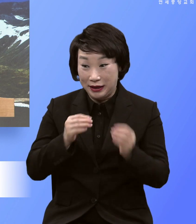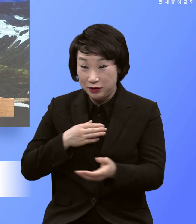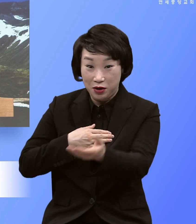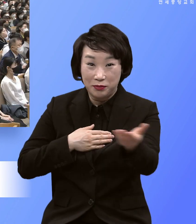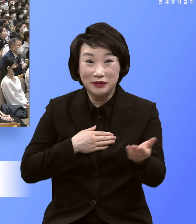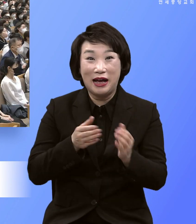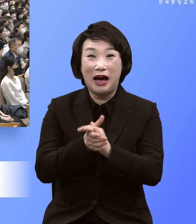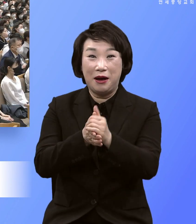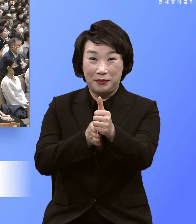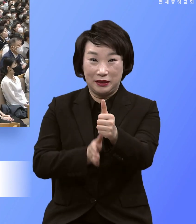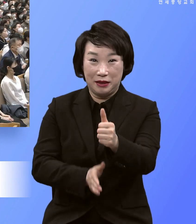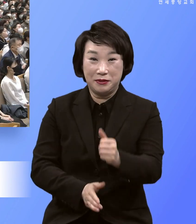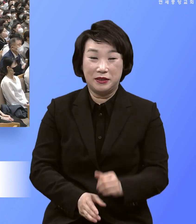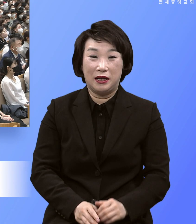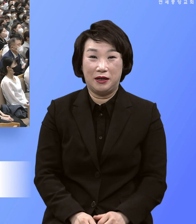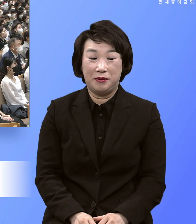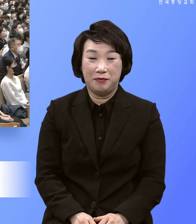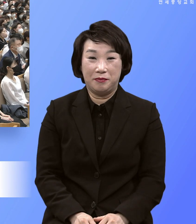동의하시면 아멘합시다.